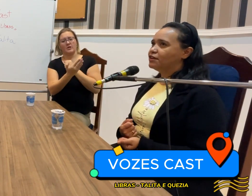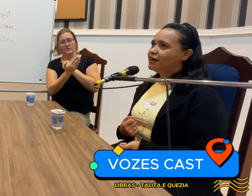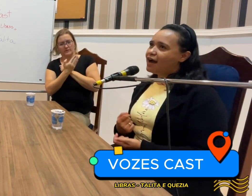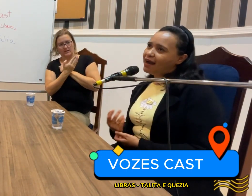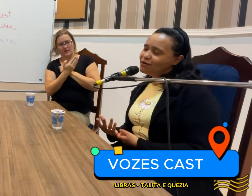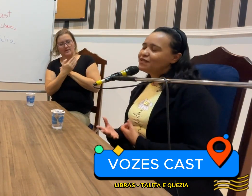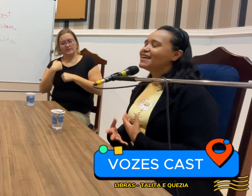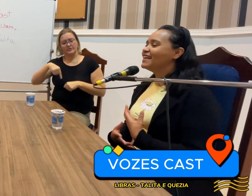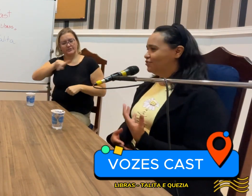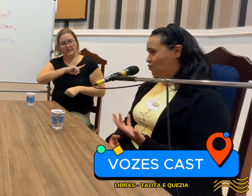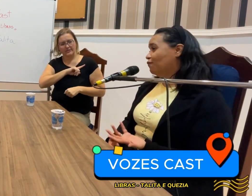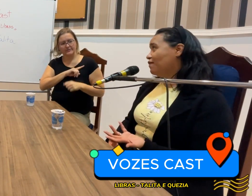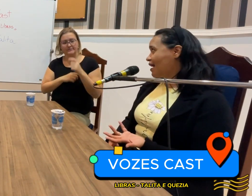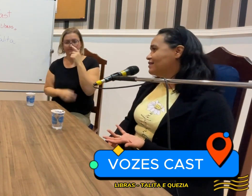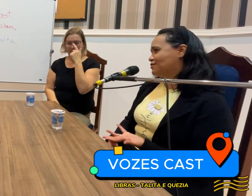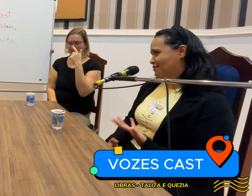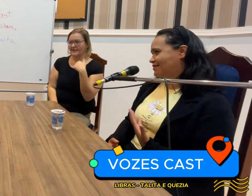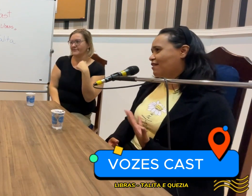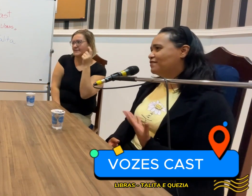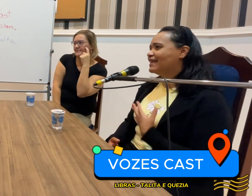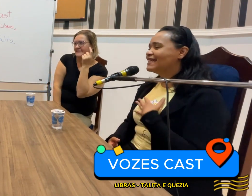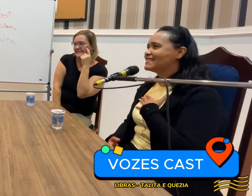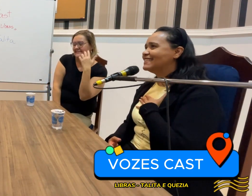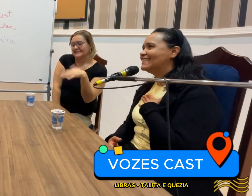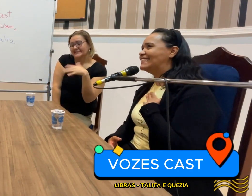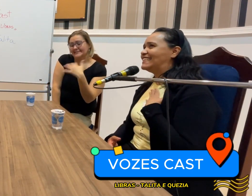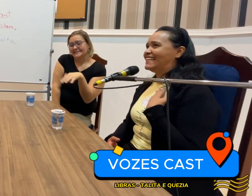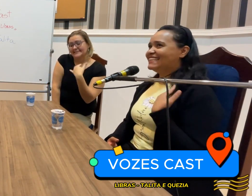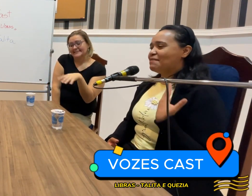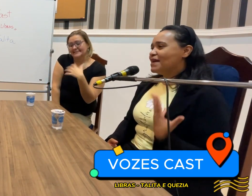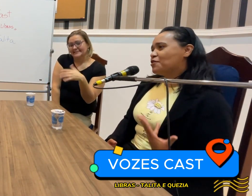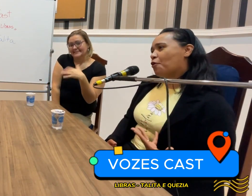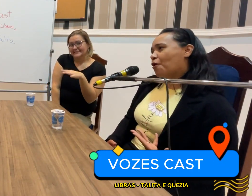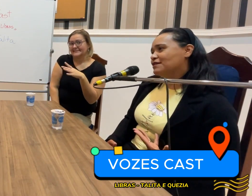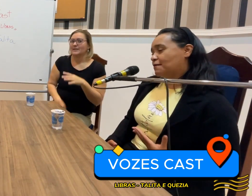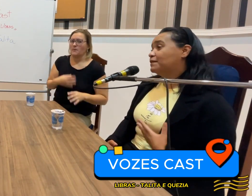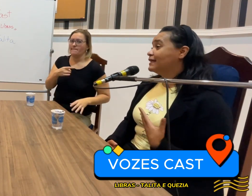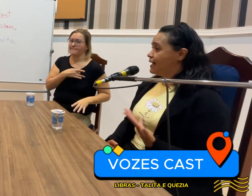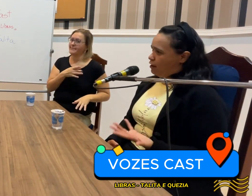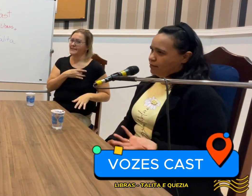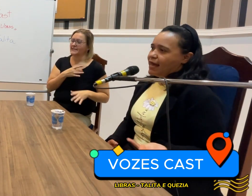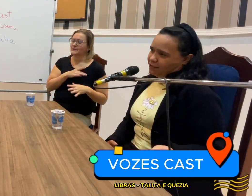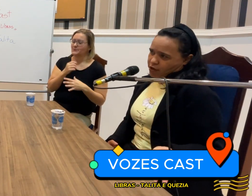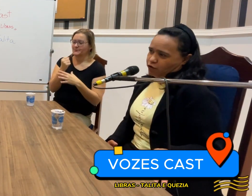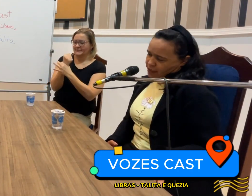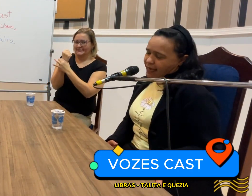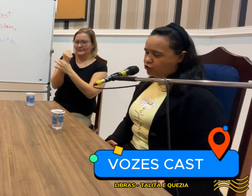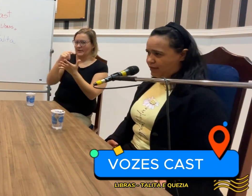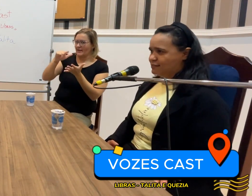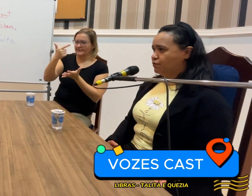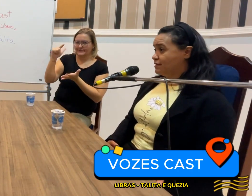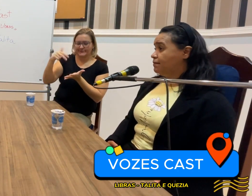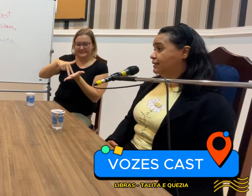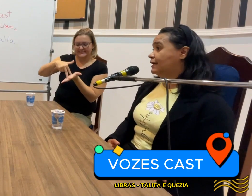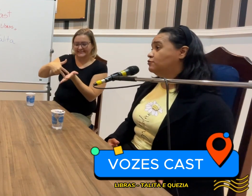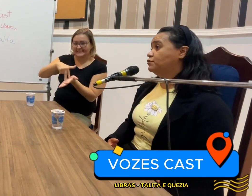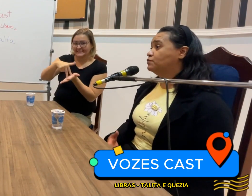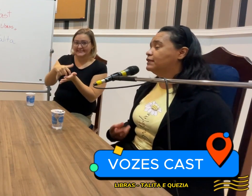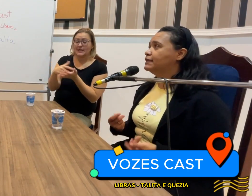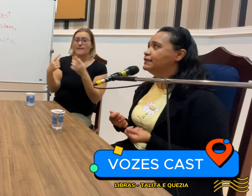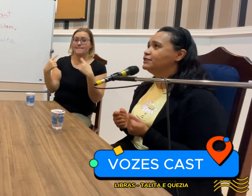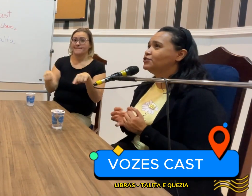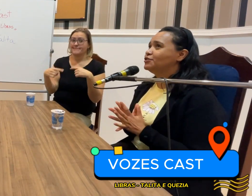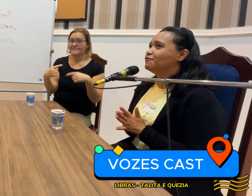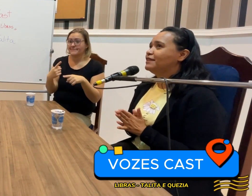gente? Aí eu fiquei, confesso, né? Fiquei assim, temerosa, porque é de uma responsabilidade